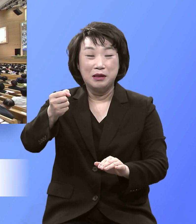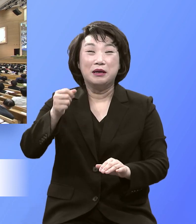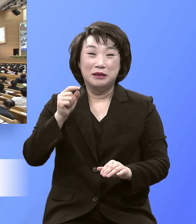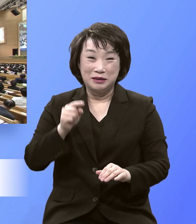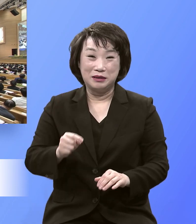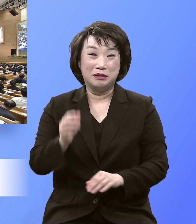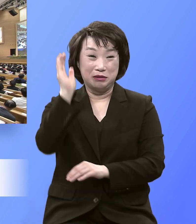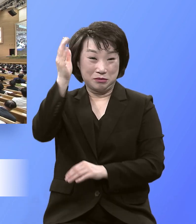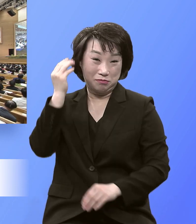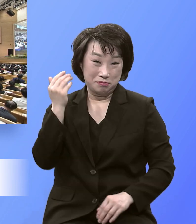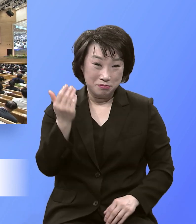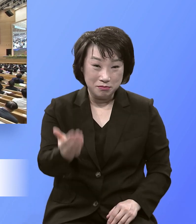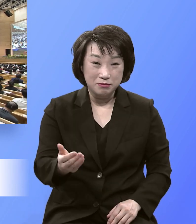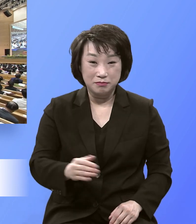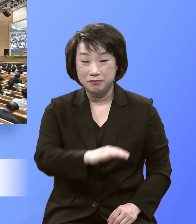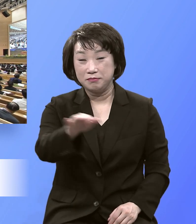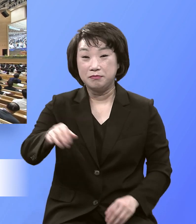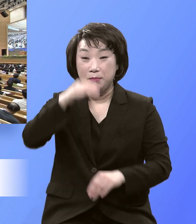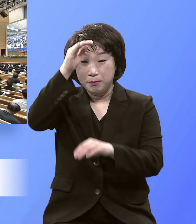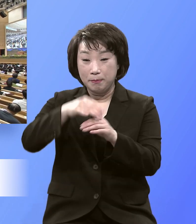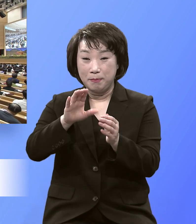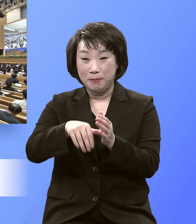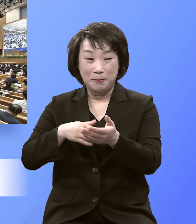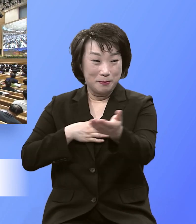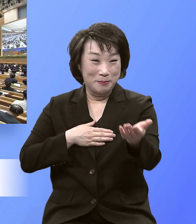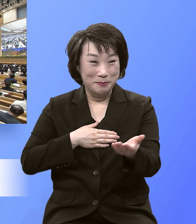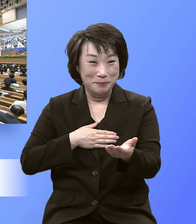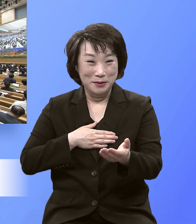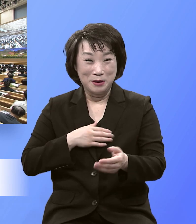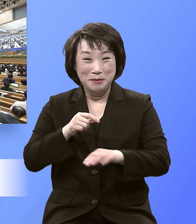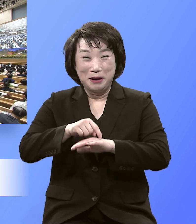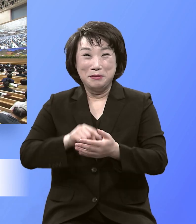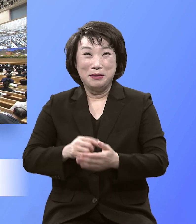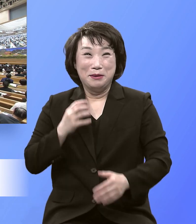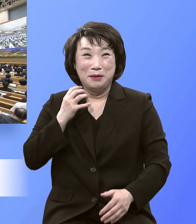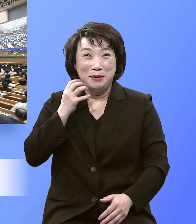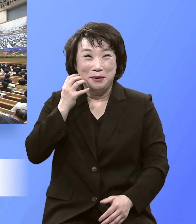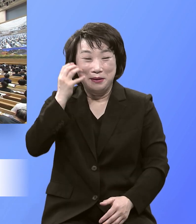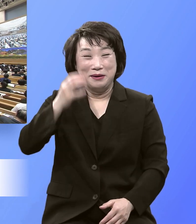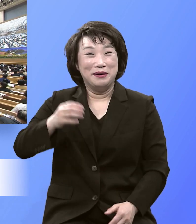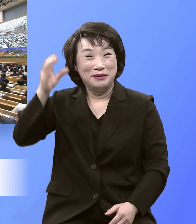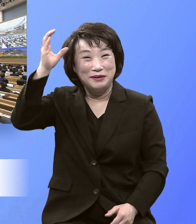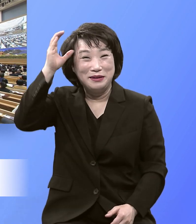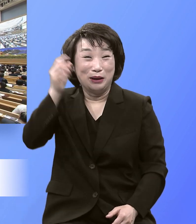라고 말할 때 우리가 예배 시간이 얼마나 벅찬 기대가 넘치겠나